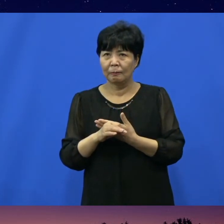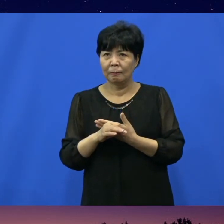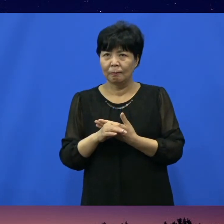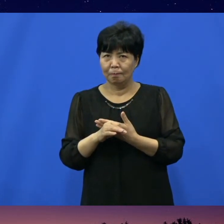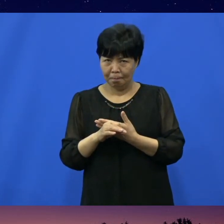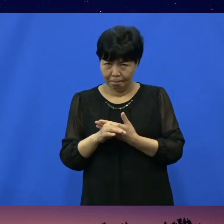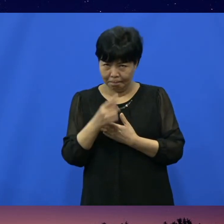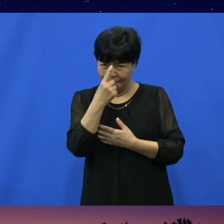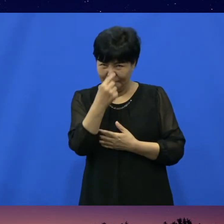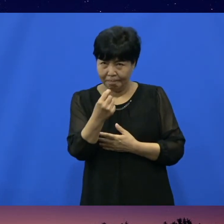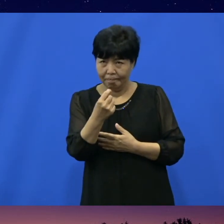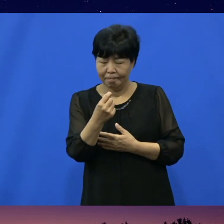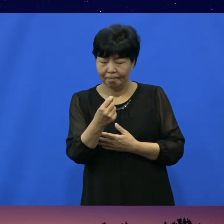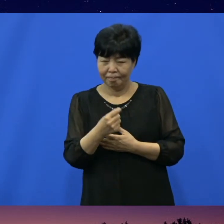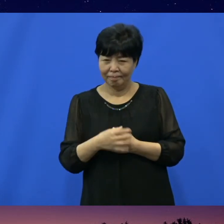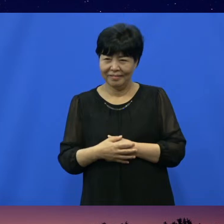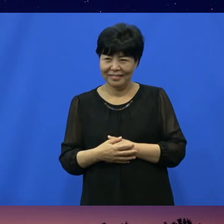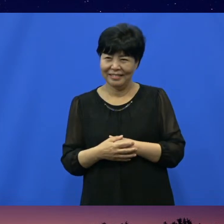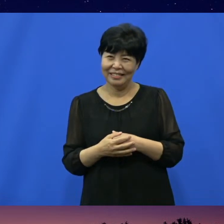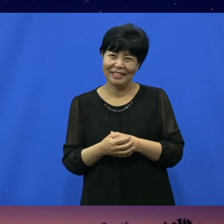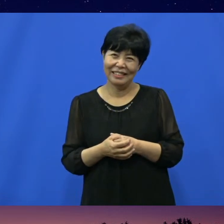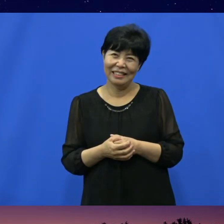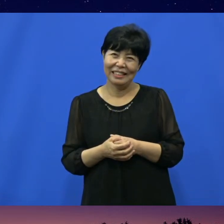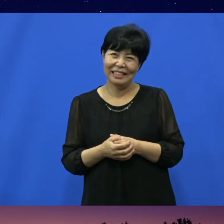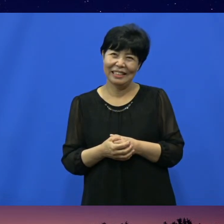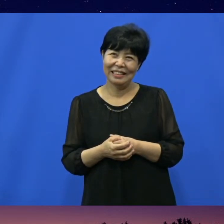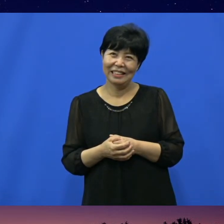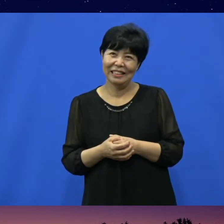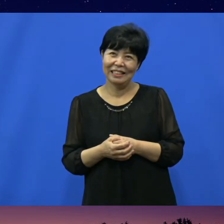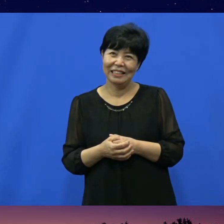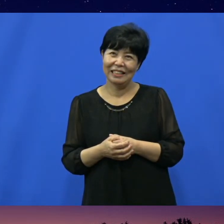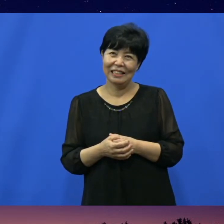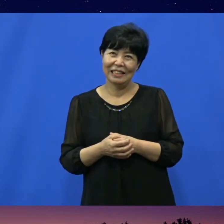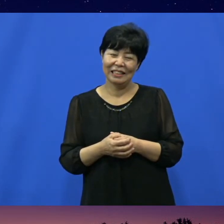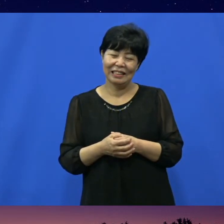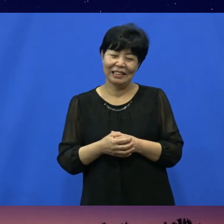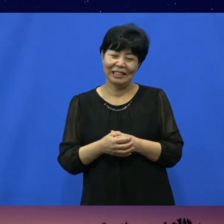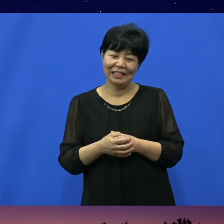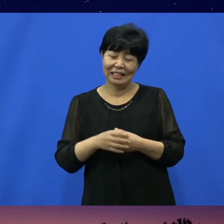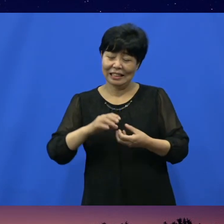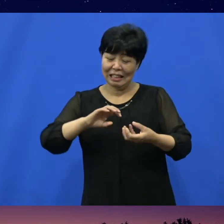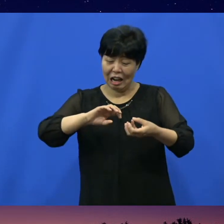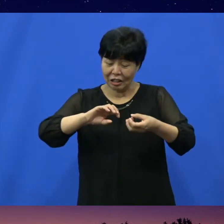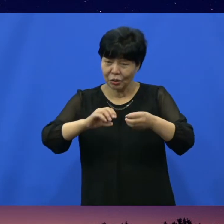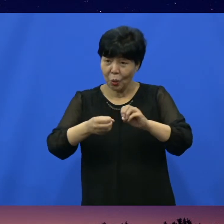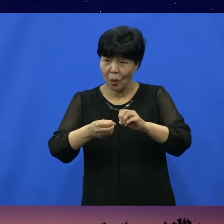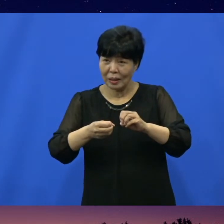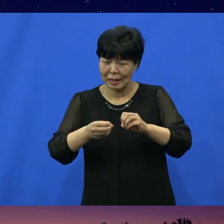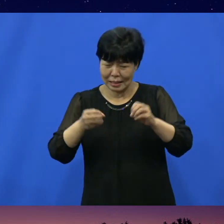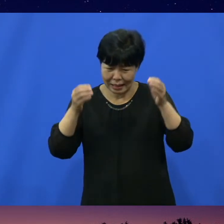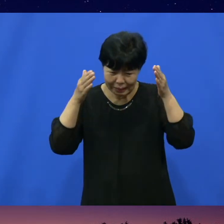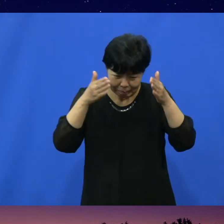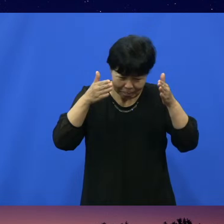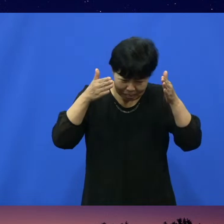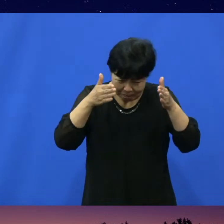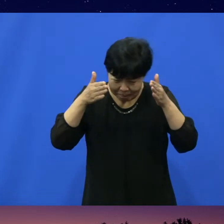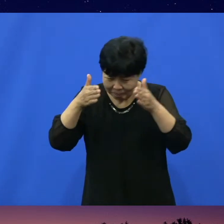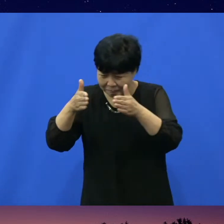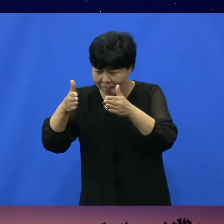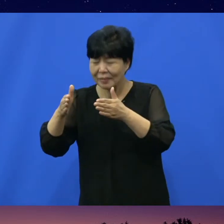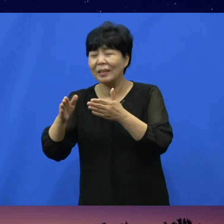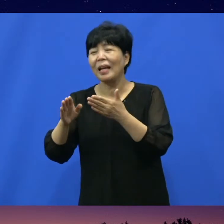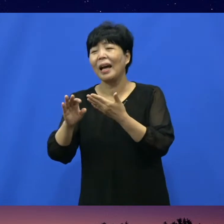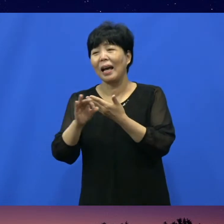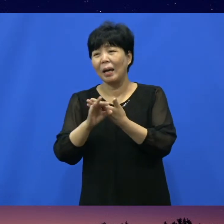날카롭다니까요. 여러분 엉뚱한 것에 집착하고 엉뚱한 것에 막 에너지와 돈과 정력과 다 쏟아부리는 것은